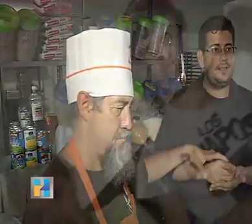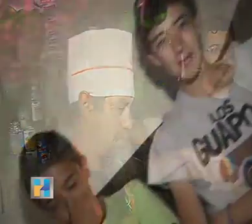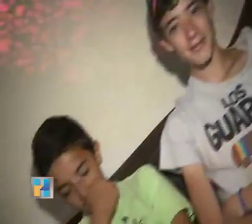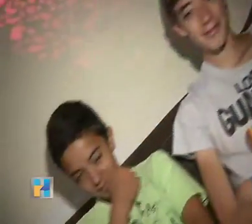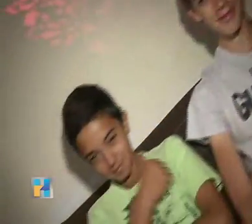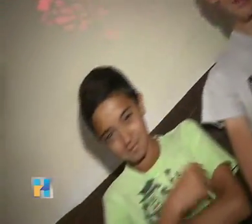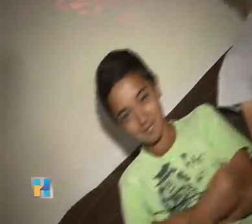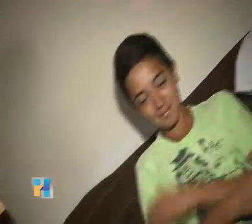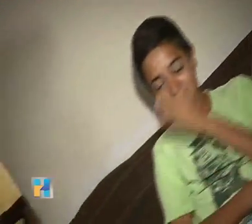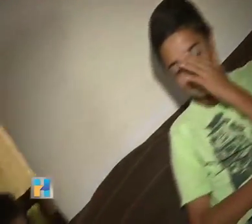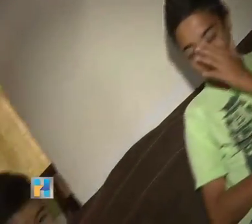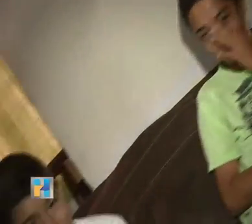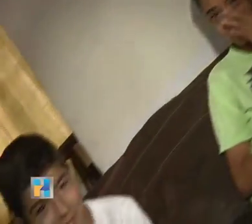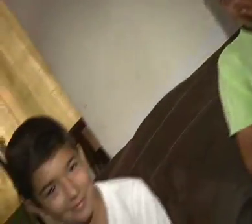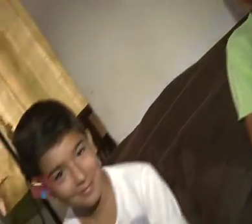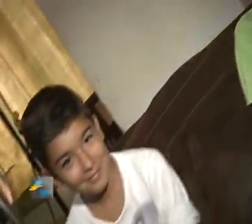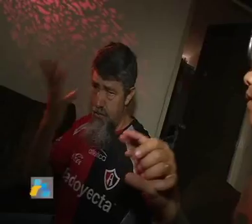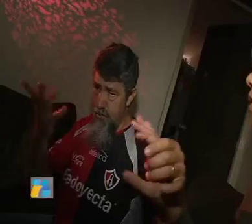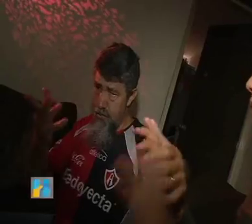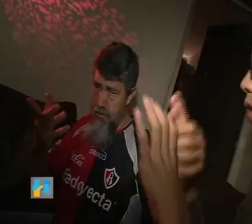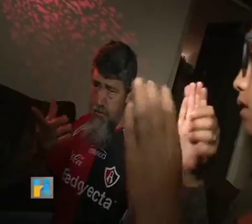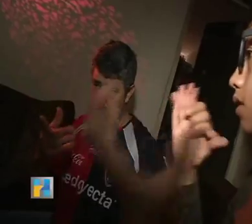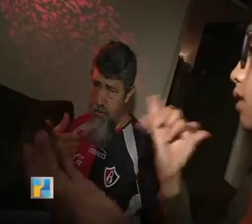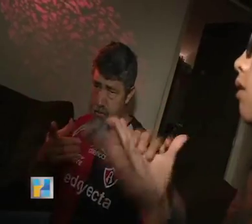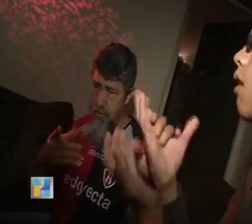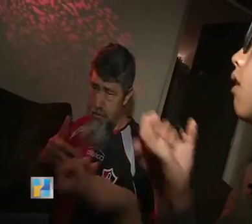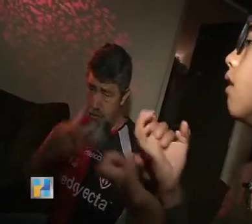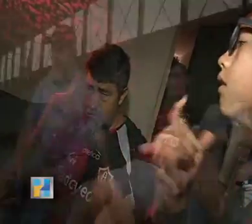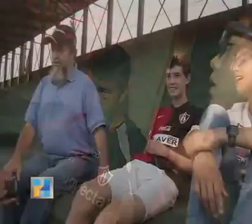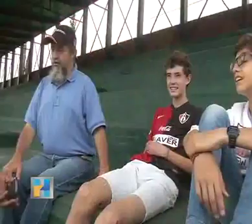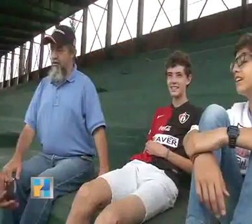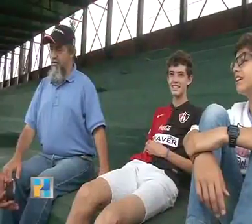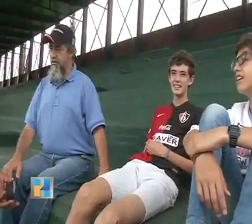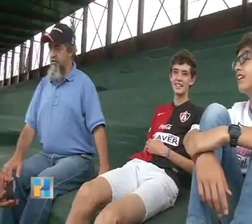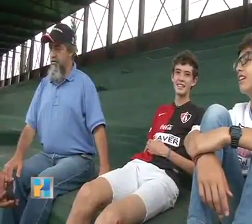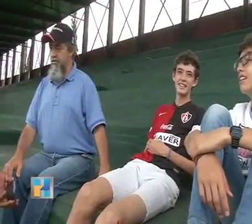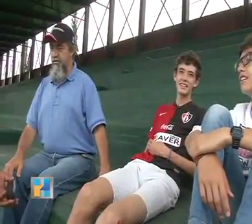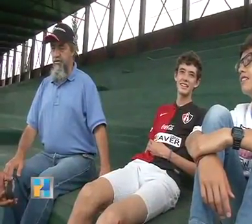Y hay testimonios de sobra de que Pepe puede. ¿Te gustaría tener un negocio de comida?